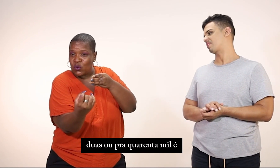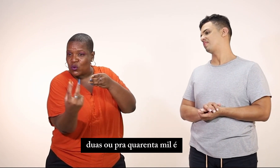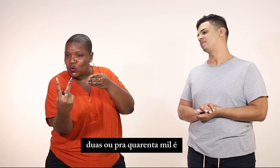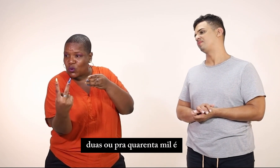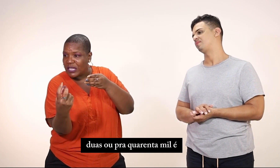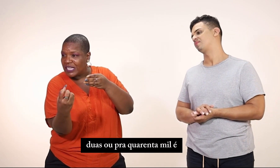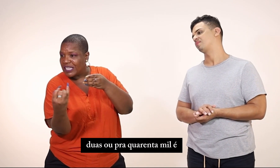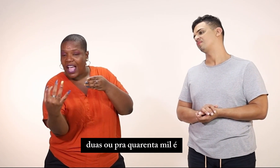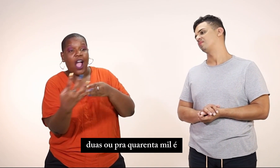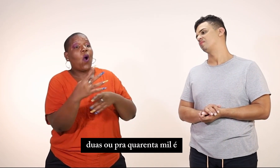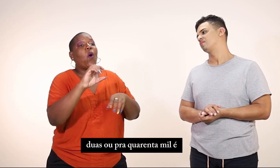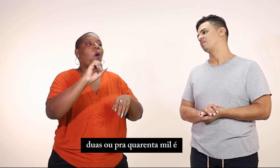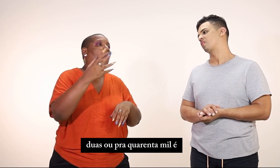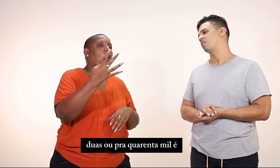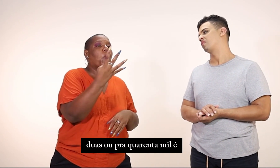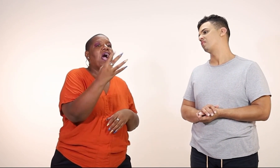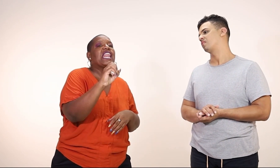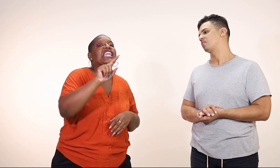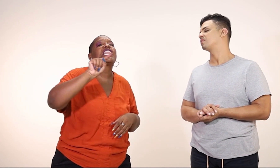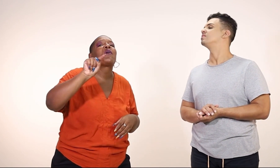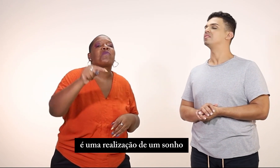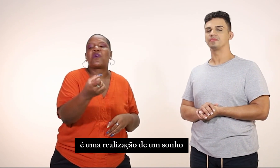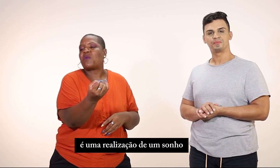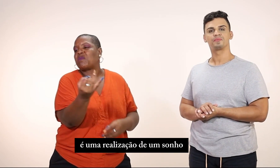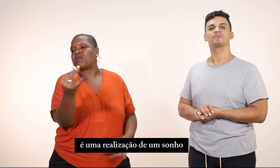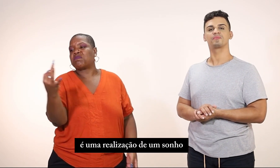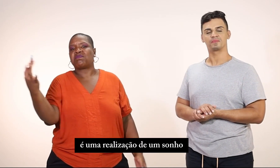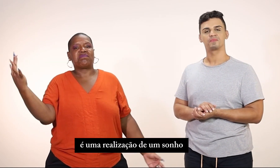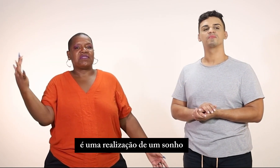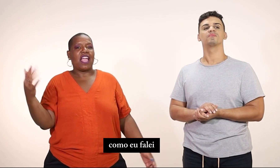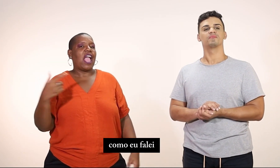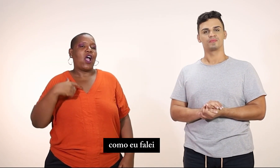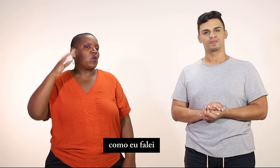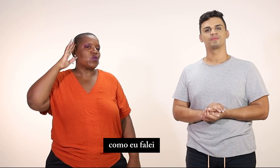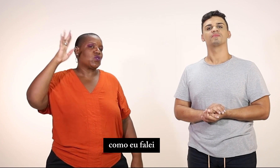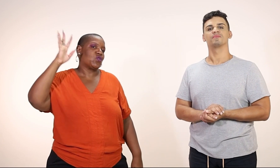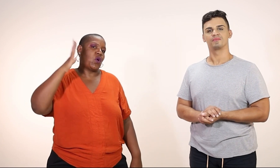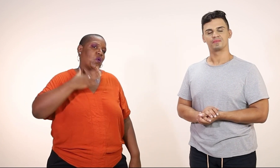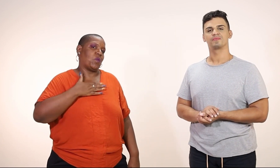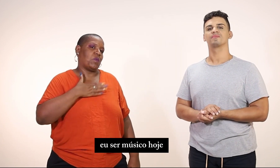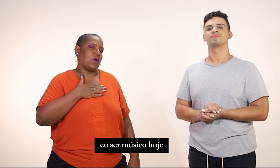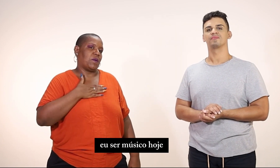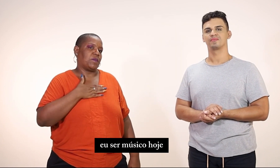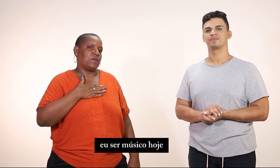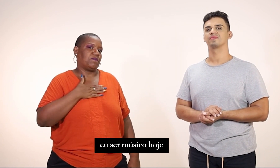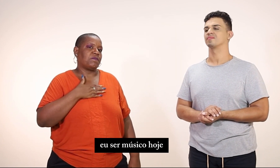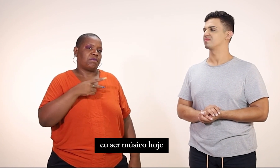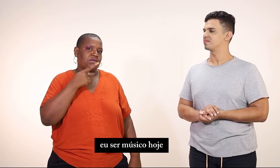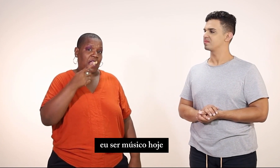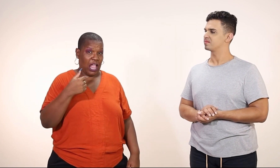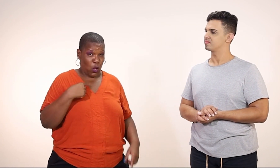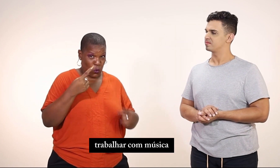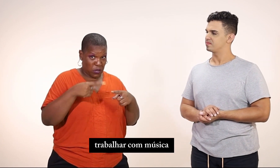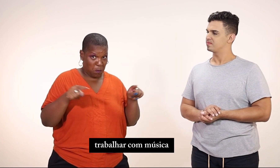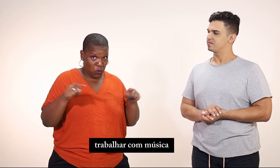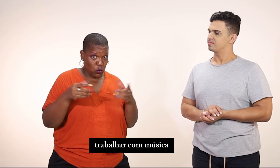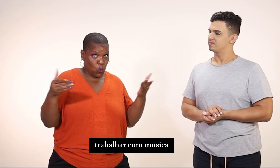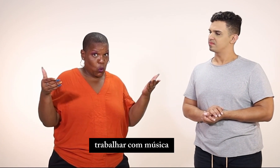mil, é uma realização de um sonho, como eu falei. Eu ser músico hoje, trabalhar com música, viver